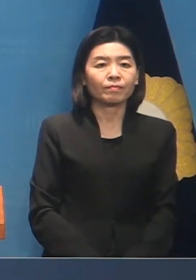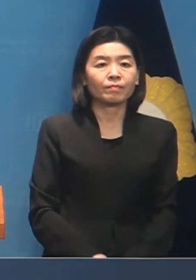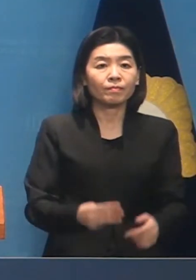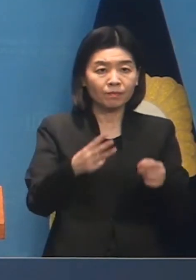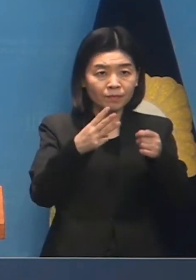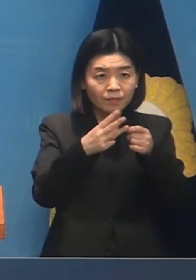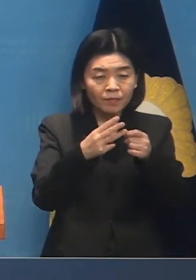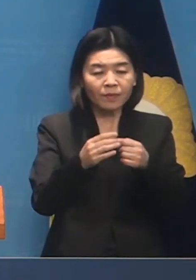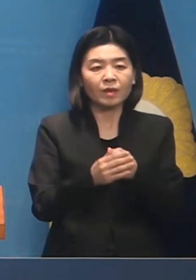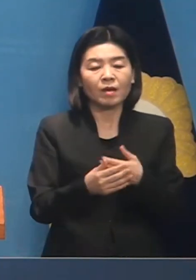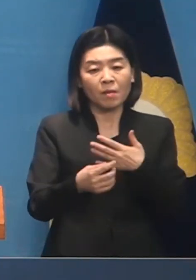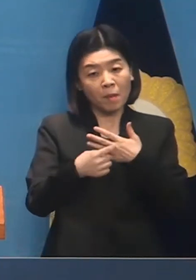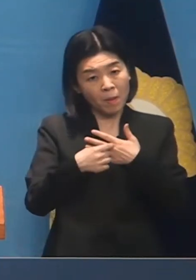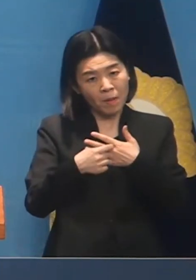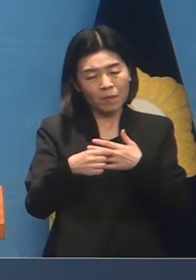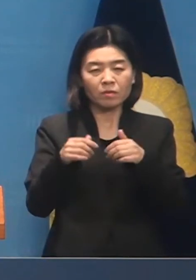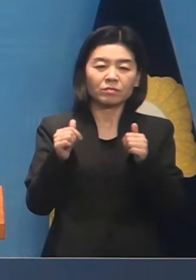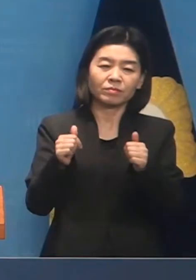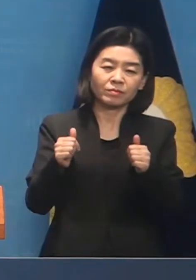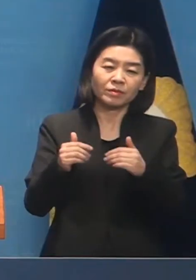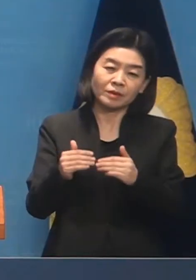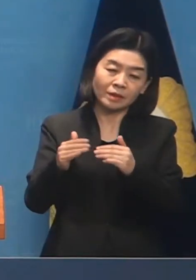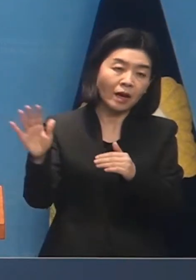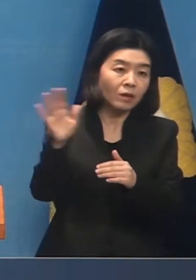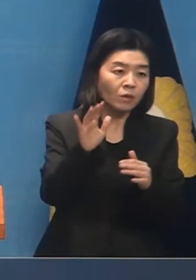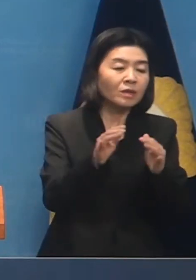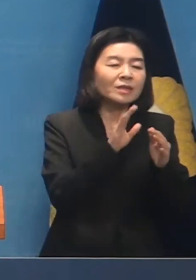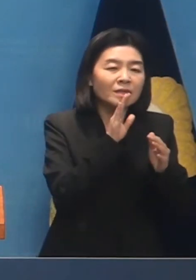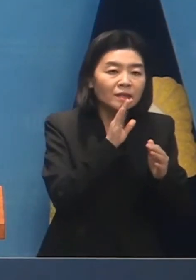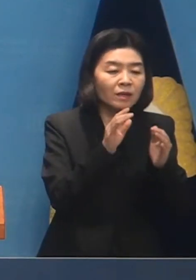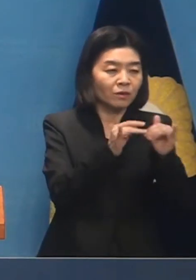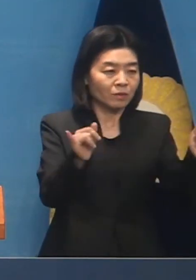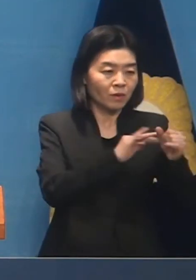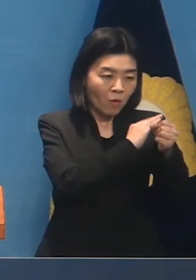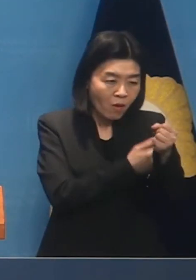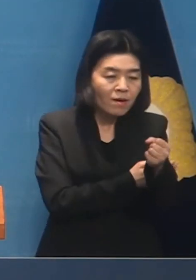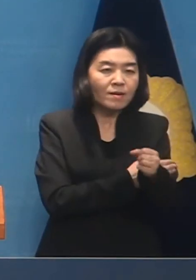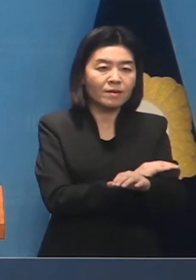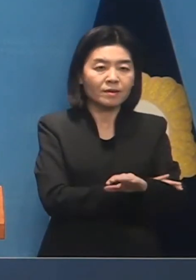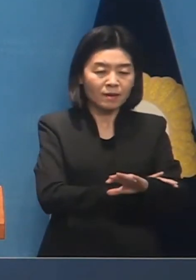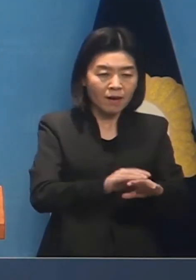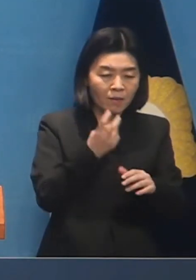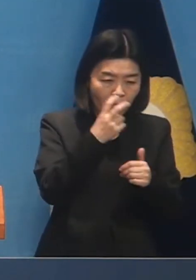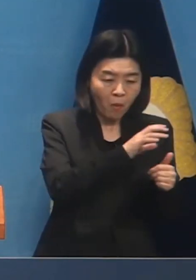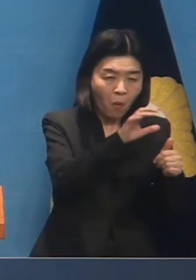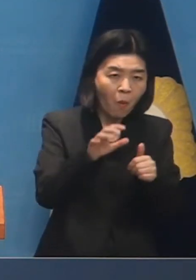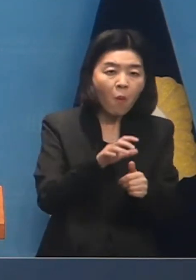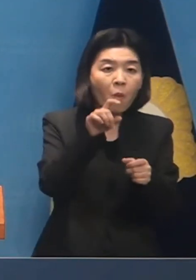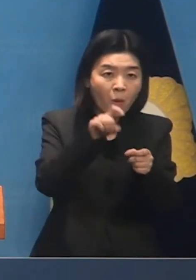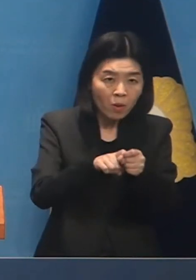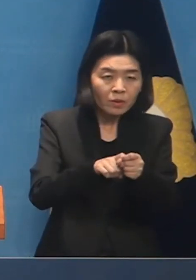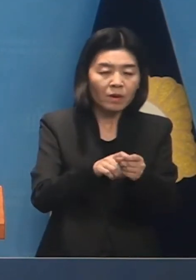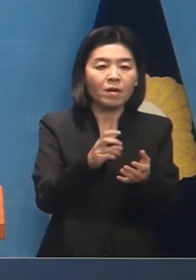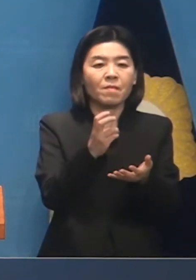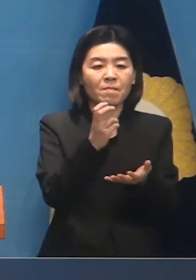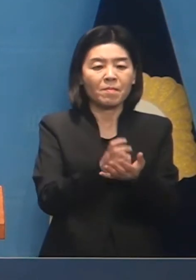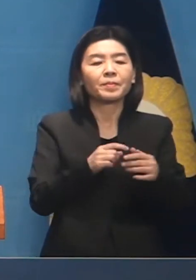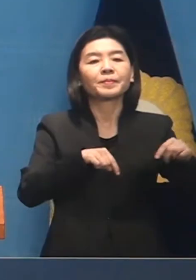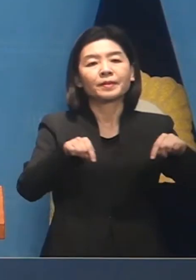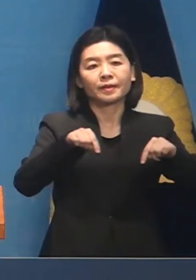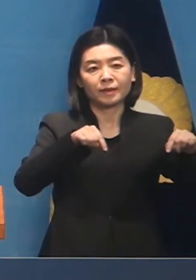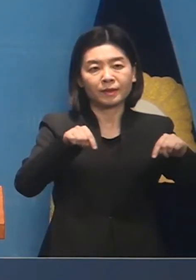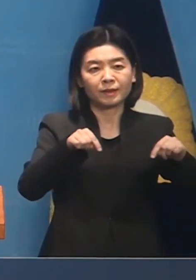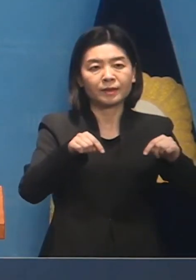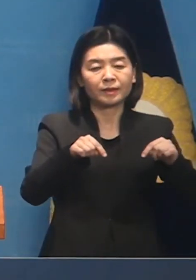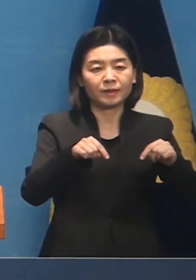셋째, 형식적 법 절차를 넘어서 국민의 권리가 실질적으로 보장되는 실질적 법치주의를